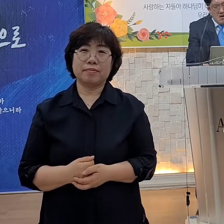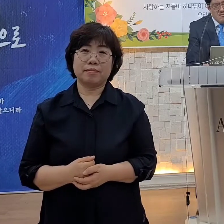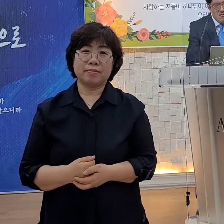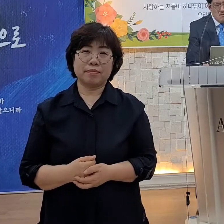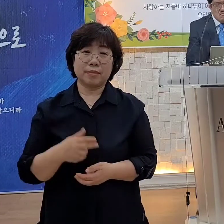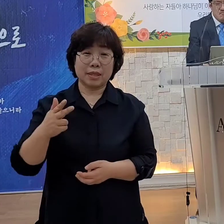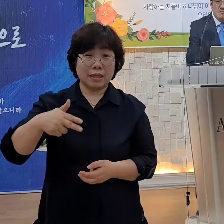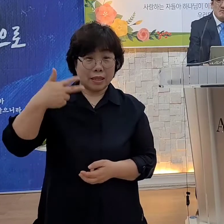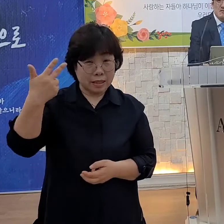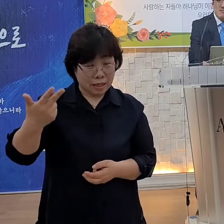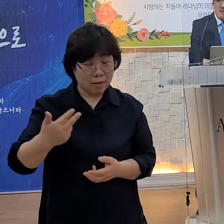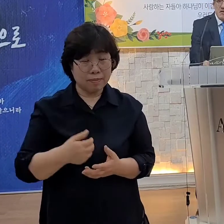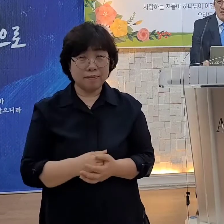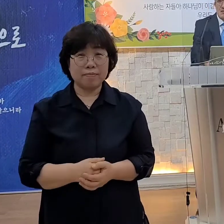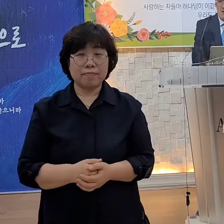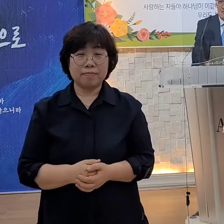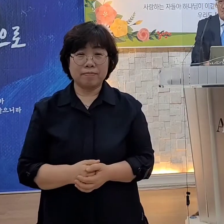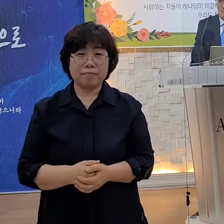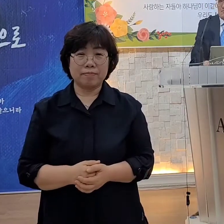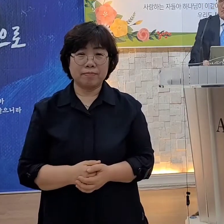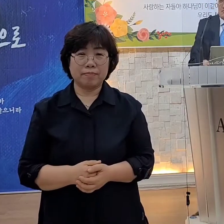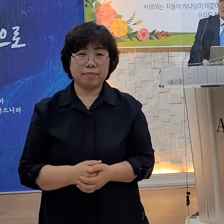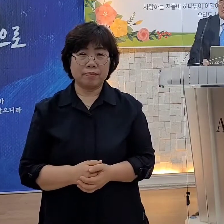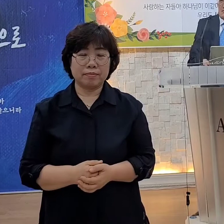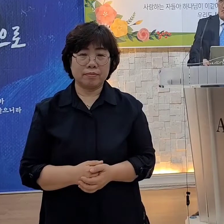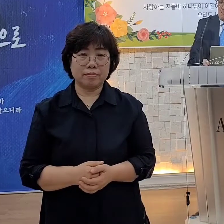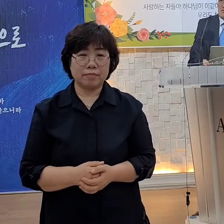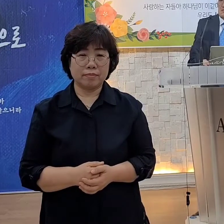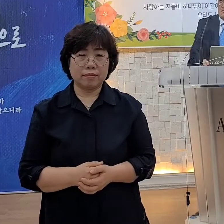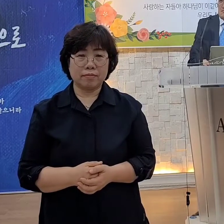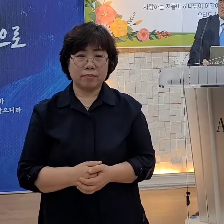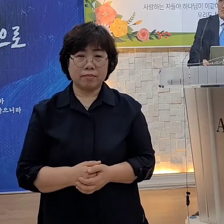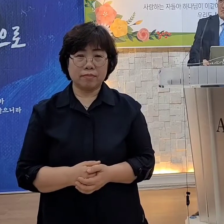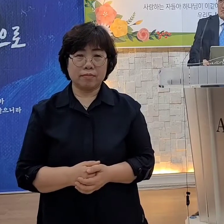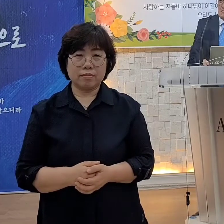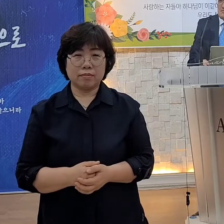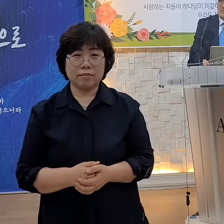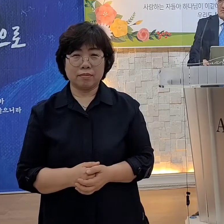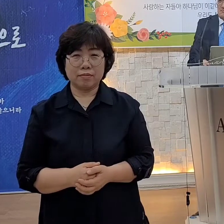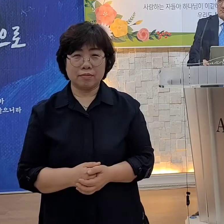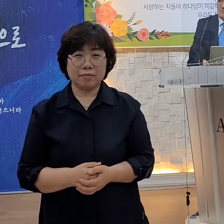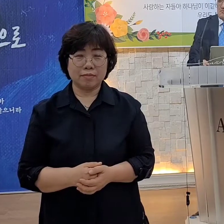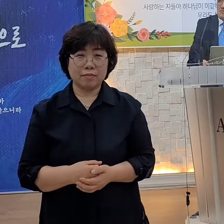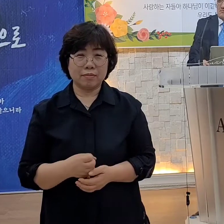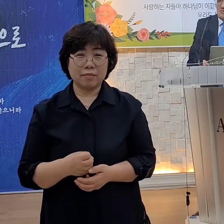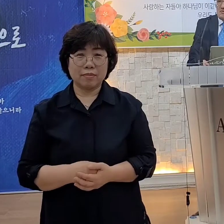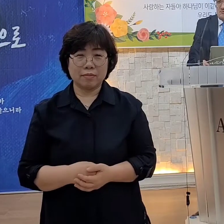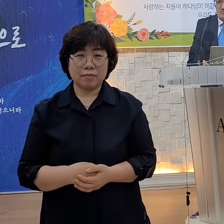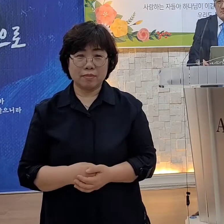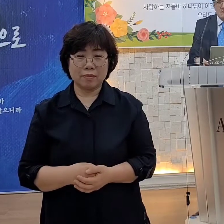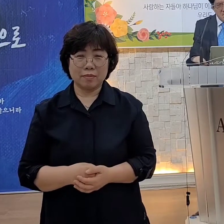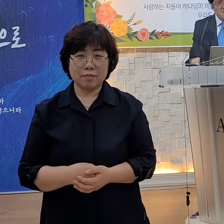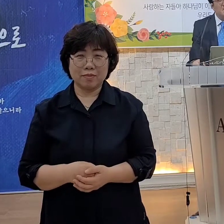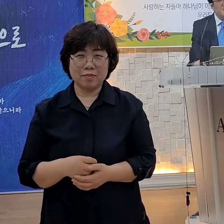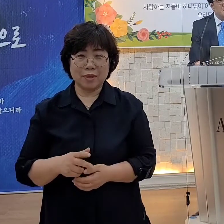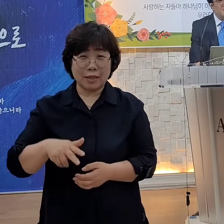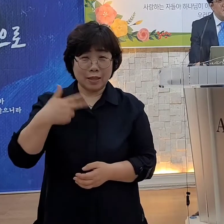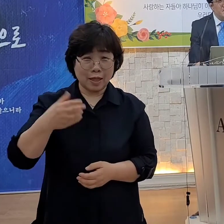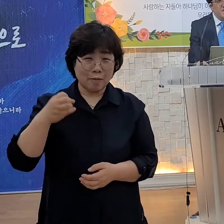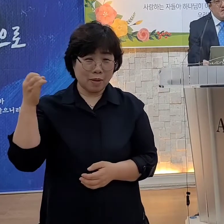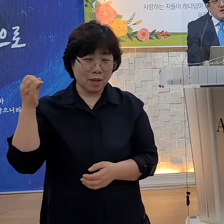여러분, 그 다음에는요. 만약에 이런 상황 또 오면 혹 던지도 치우기 쉬운 걸